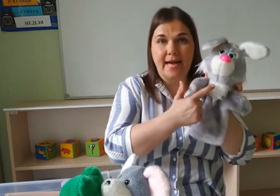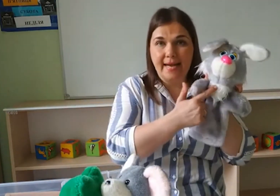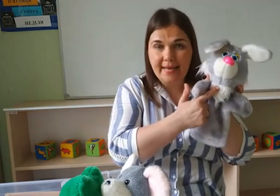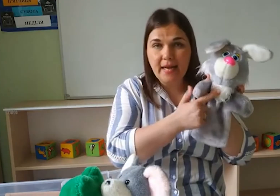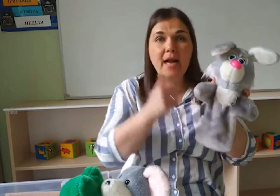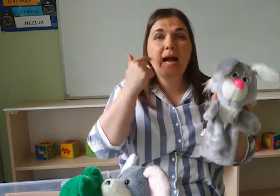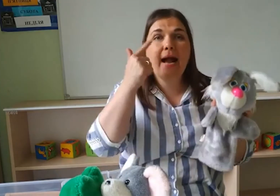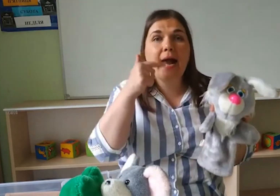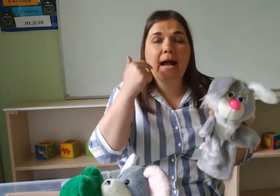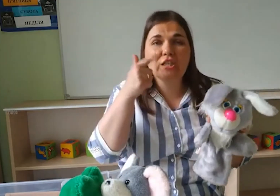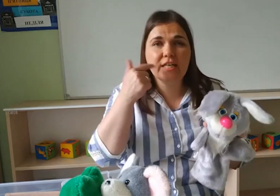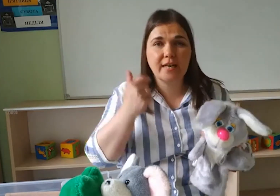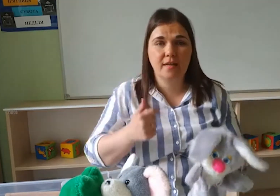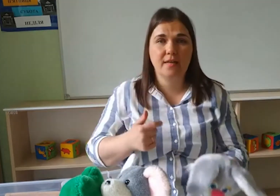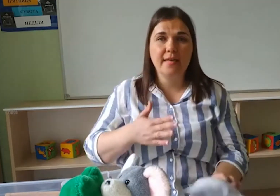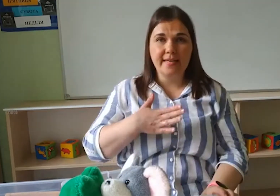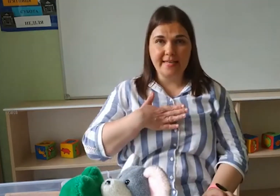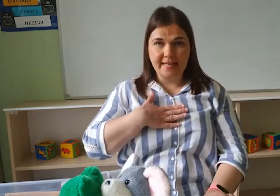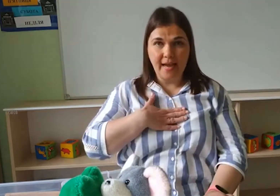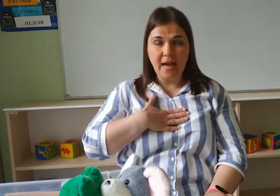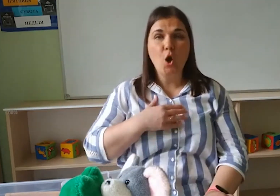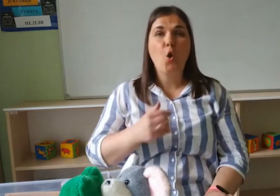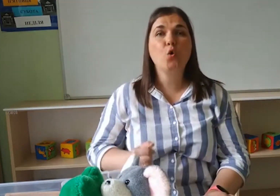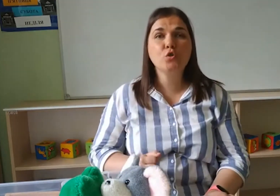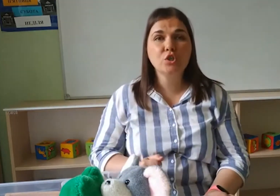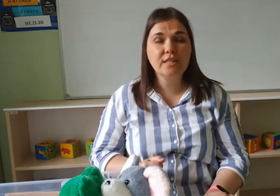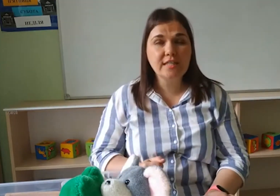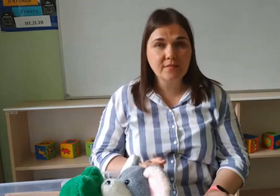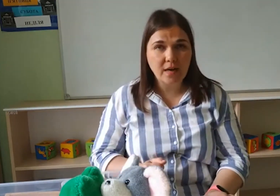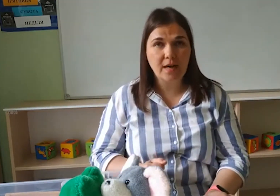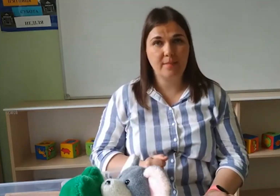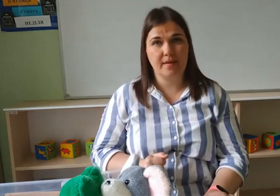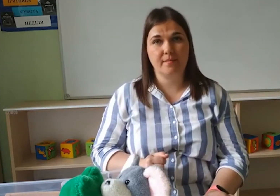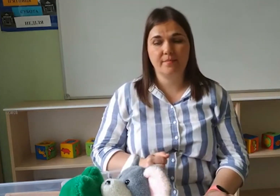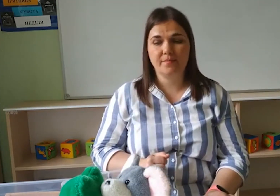Зайка каже: я хочу жити з вами.